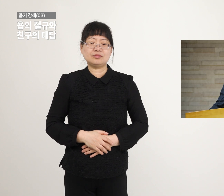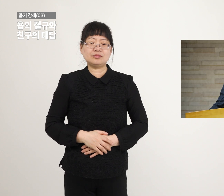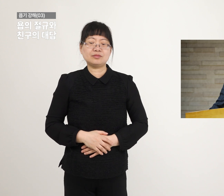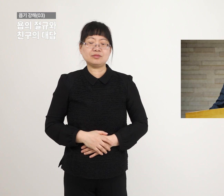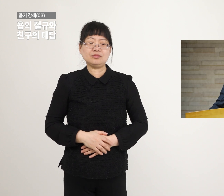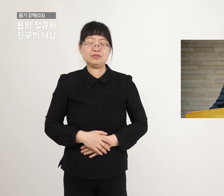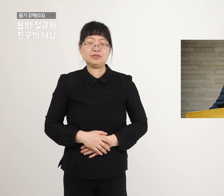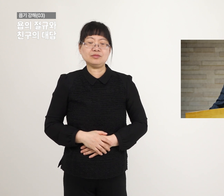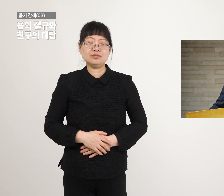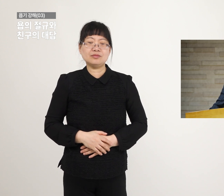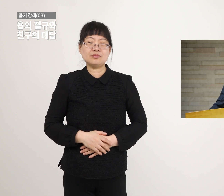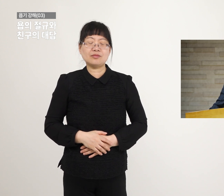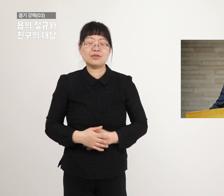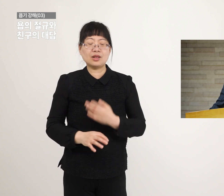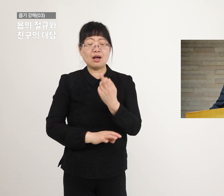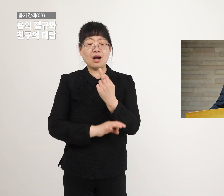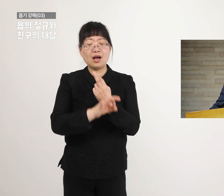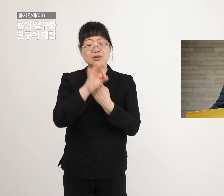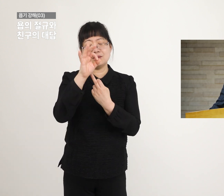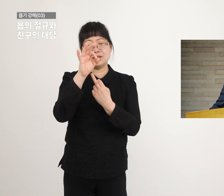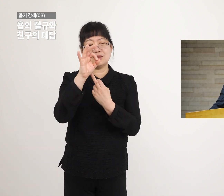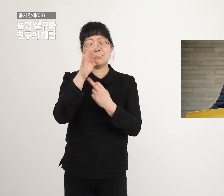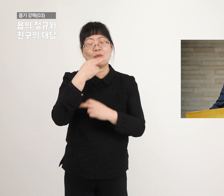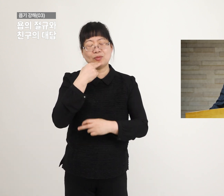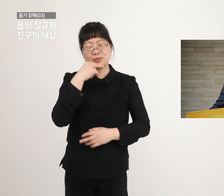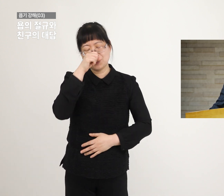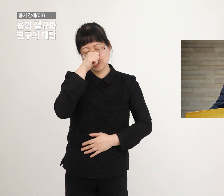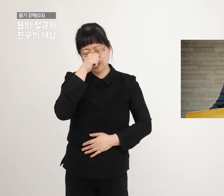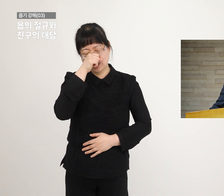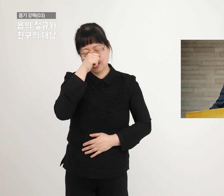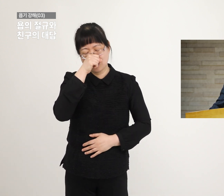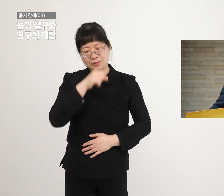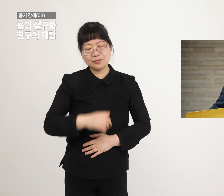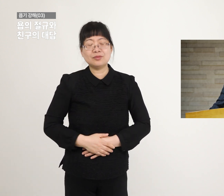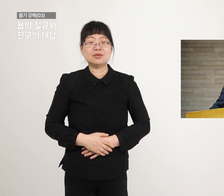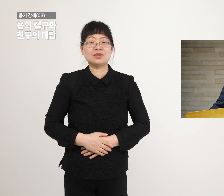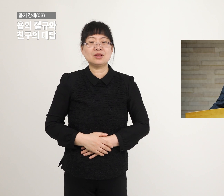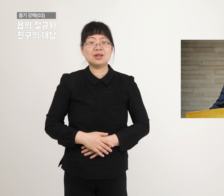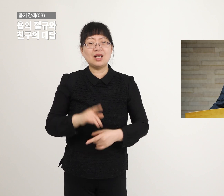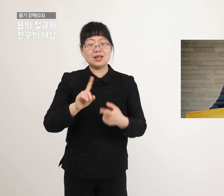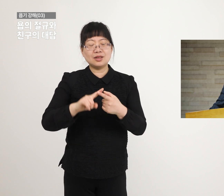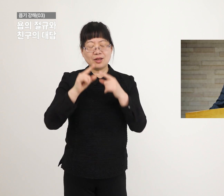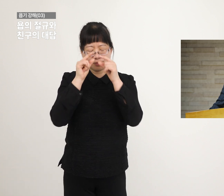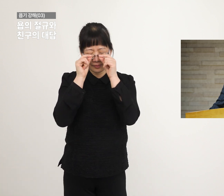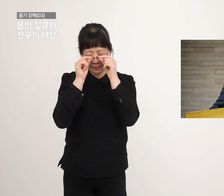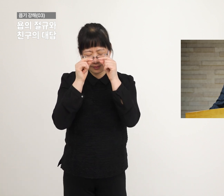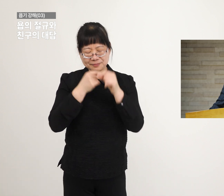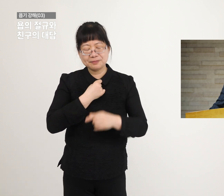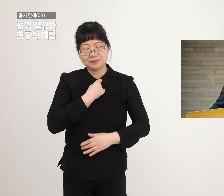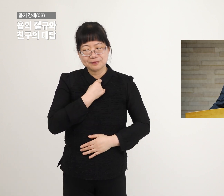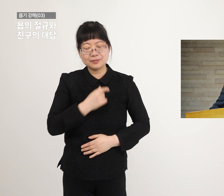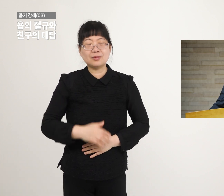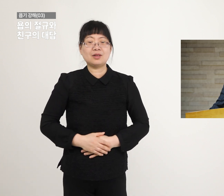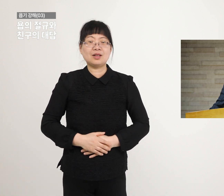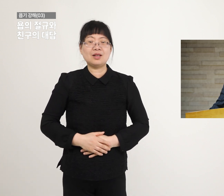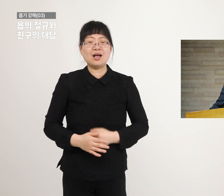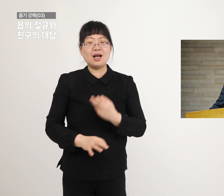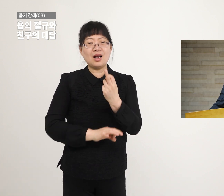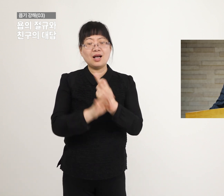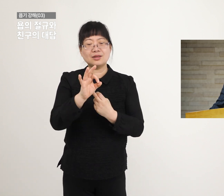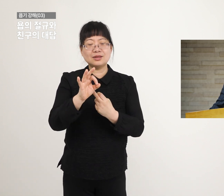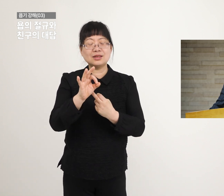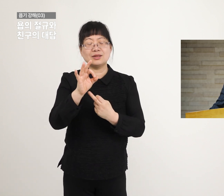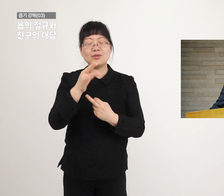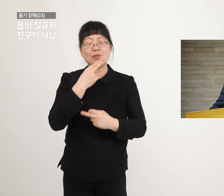없죠. 아침이 밝지 않았으면 좋겠다. 이대로 눈을 감았으면 좋겠다. 아침이 오지